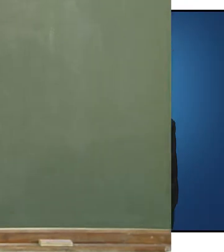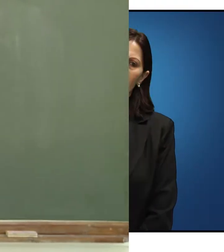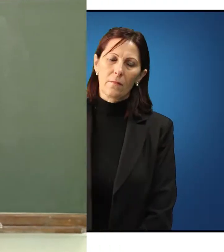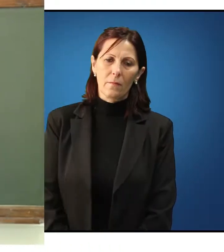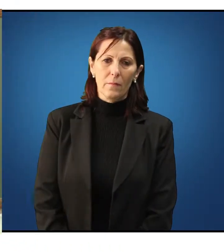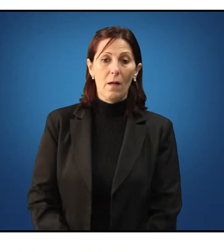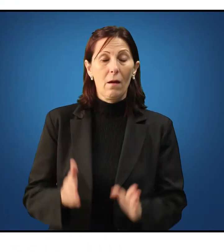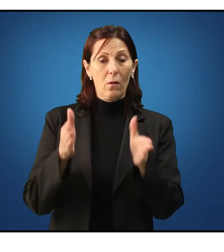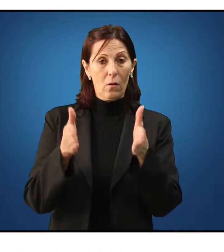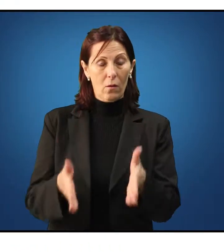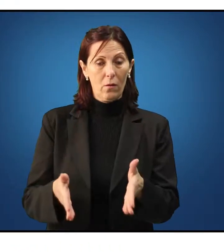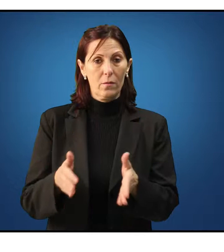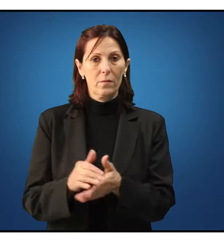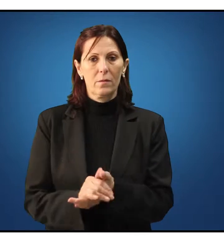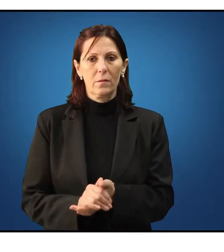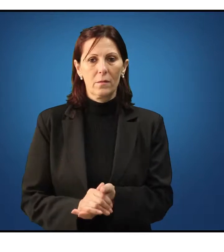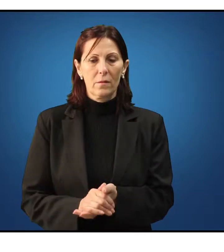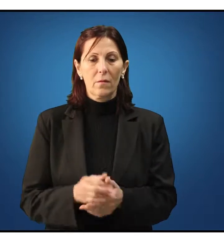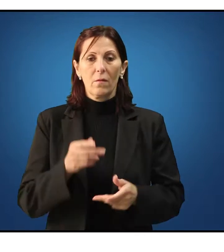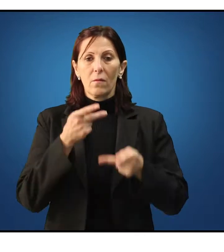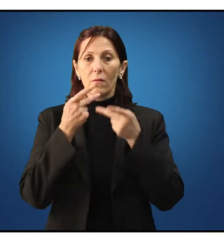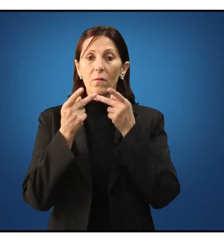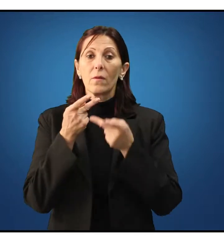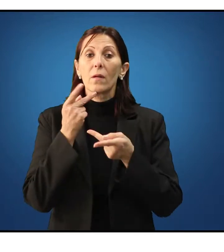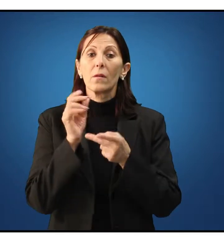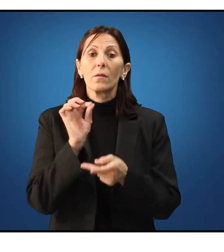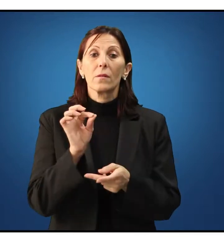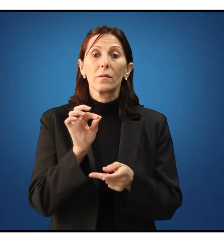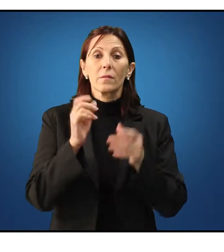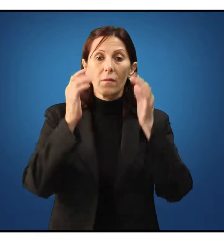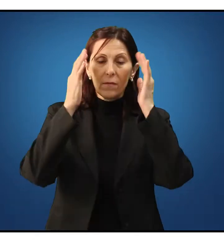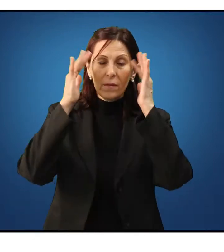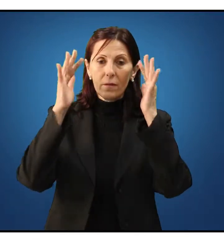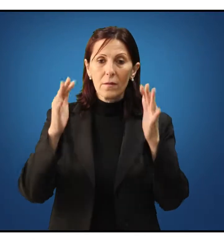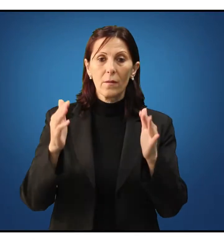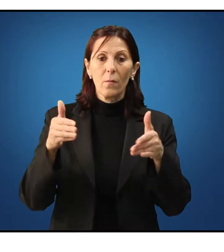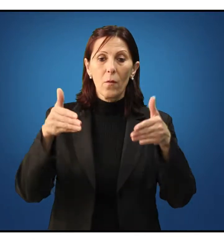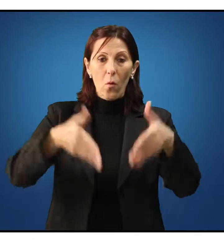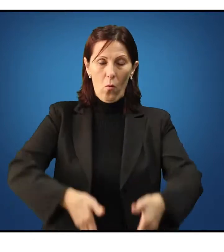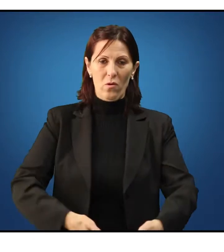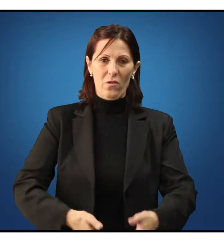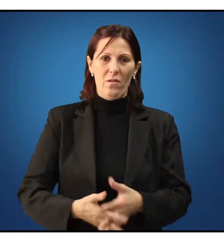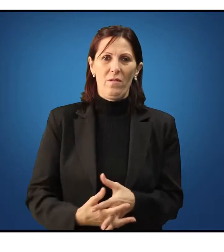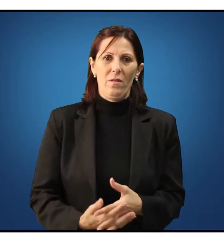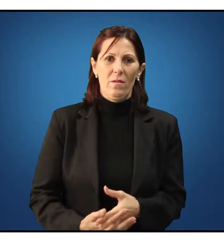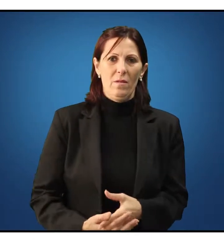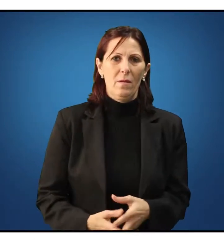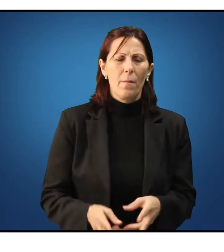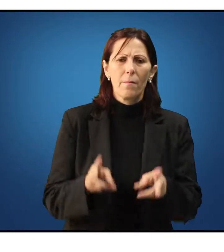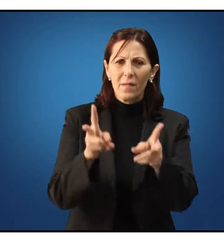Bom, e agora vamos abordar então a questão da filosofia moderna. Vejam,